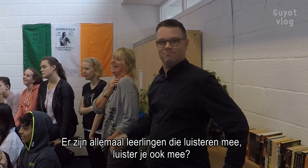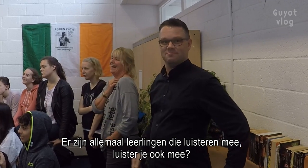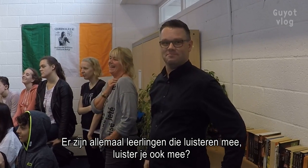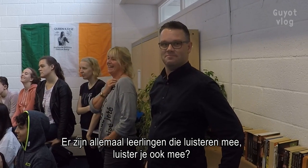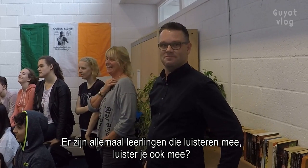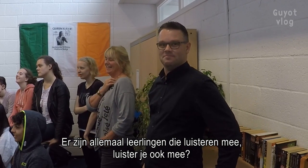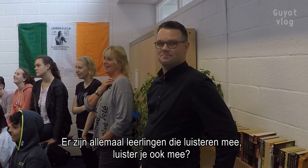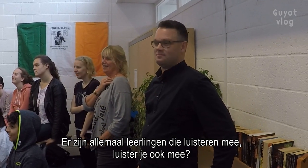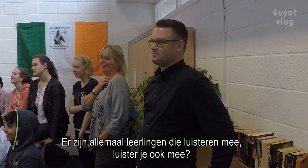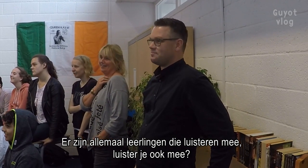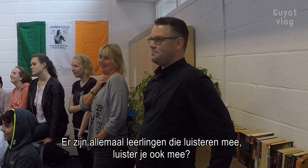mee?